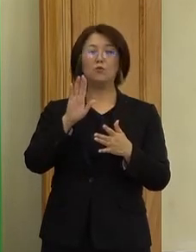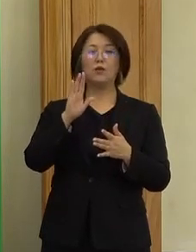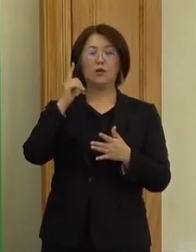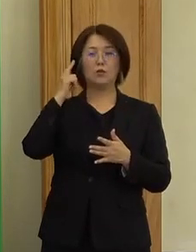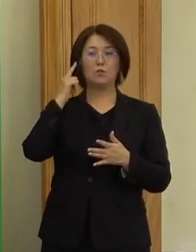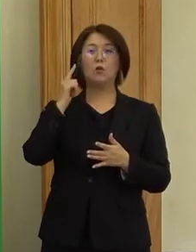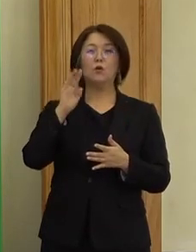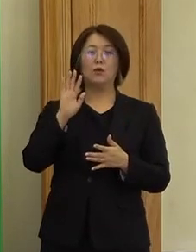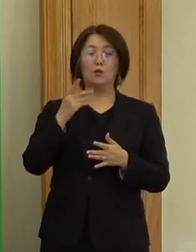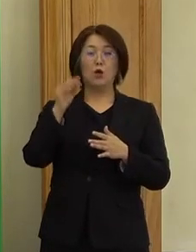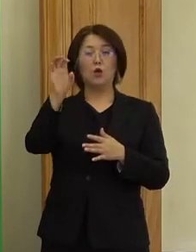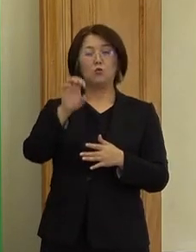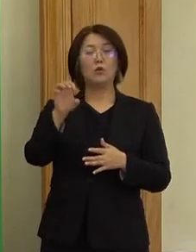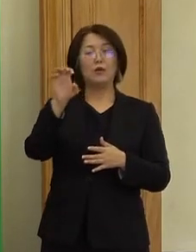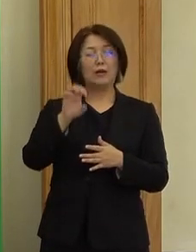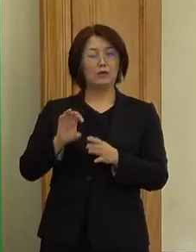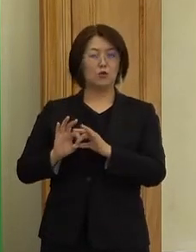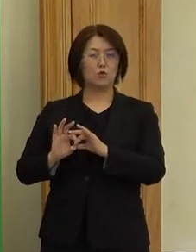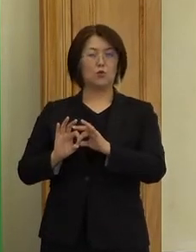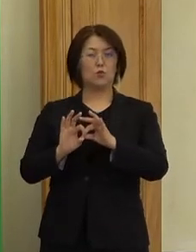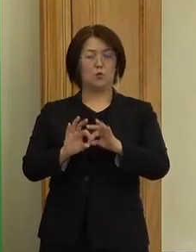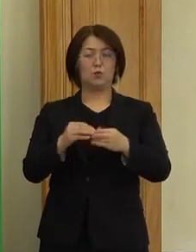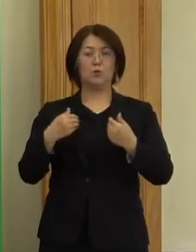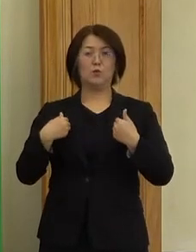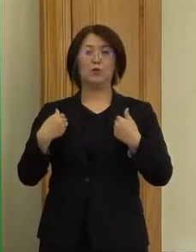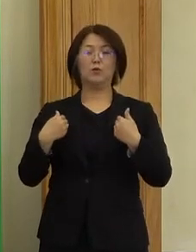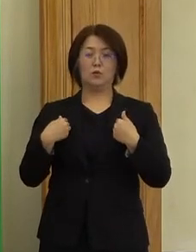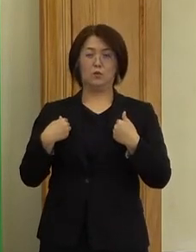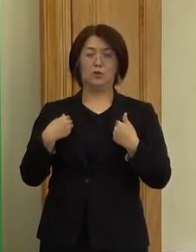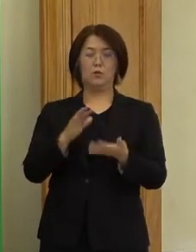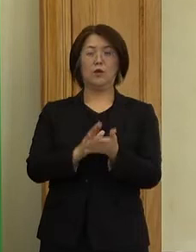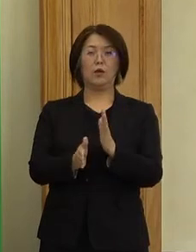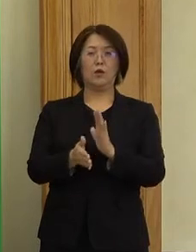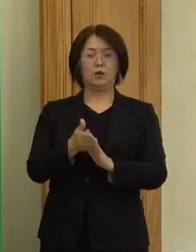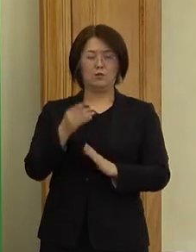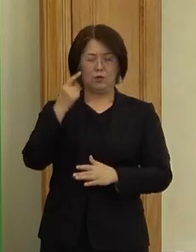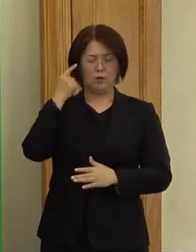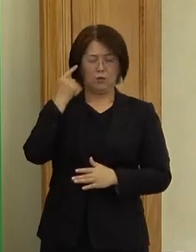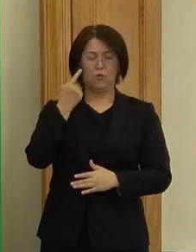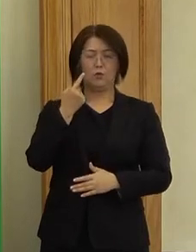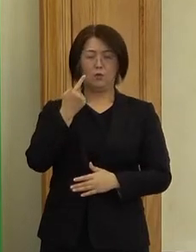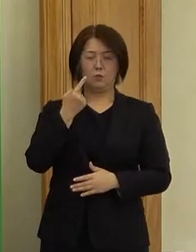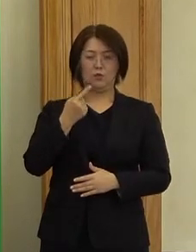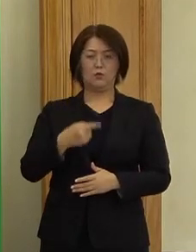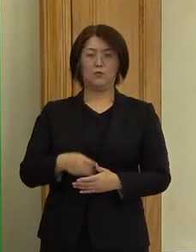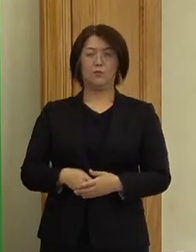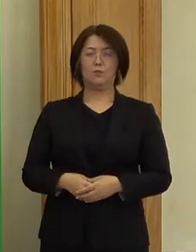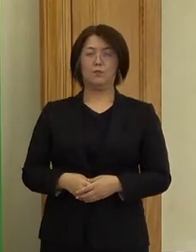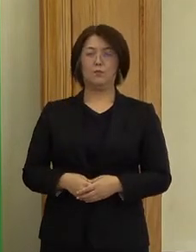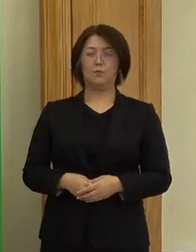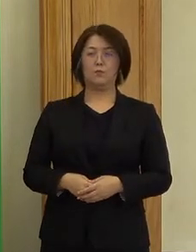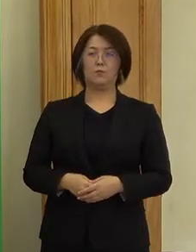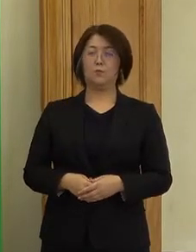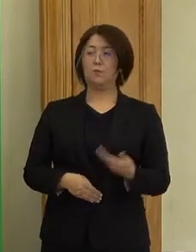っぱり繰り返し繰り返し続けていかなければならないと改めて痛感をしております。